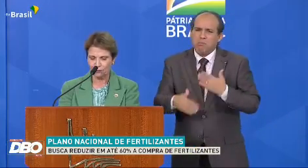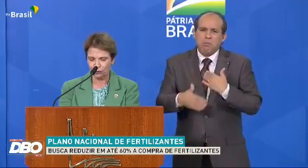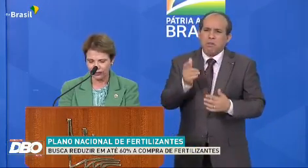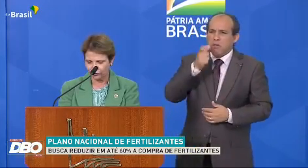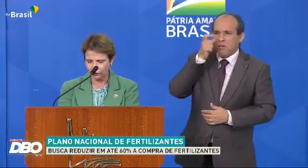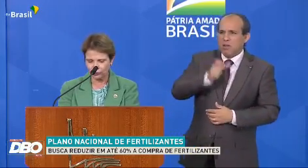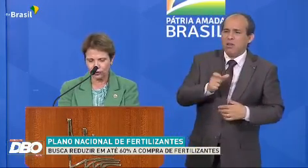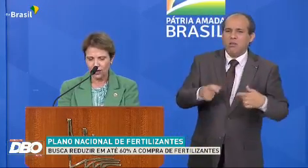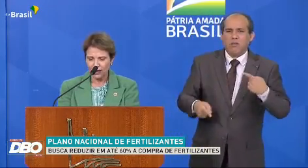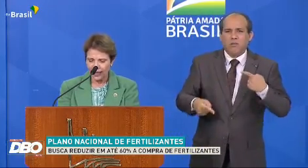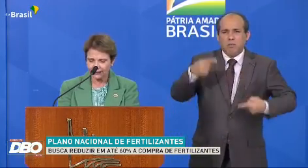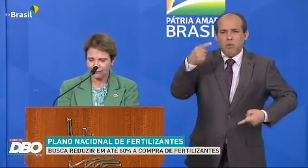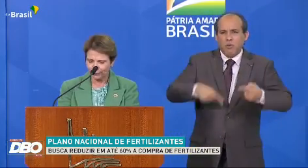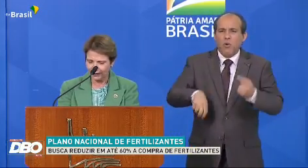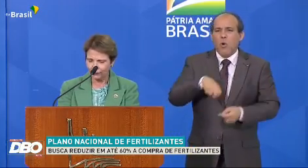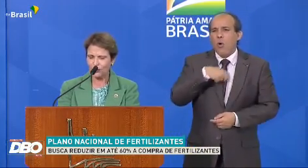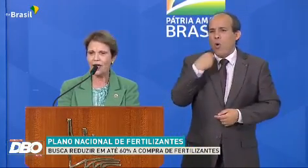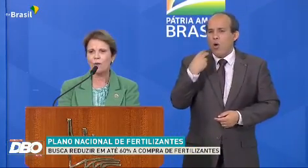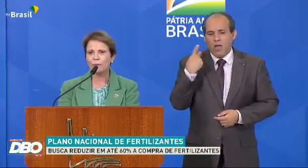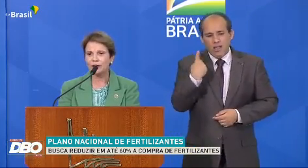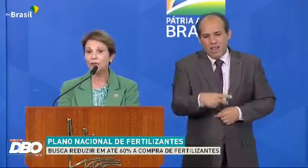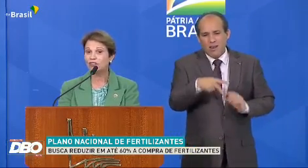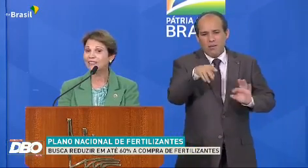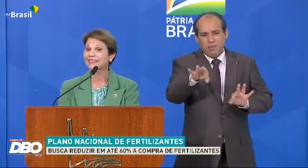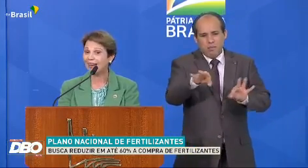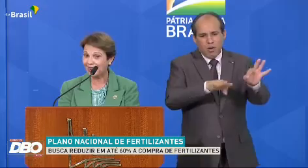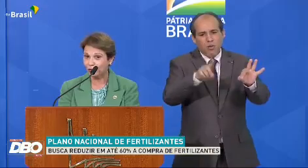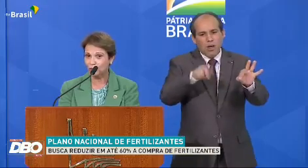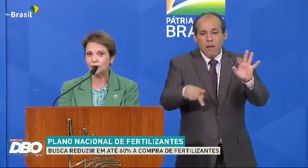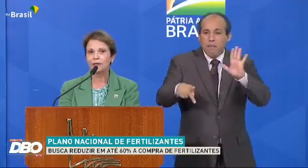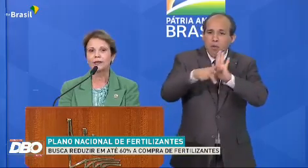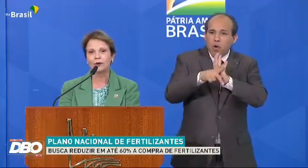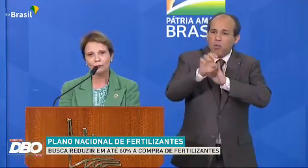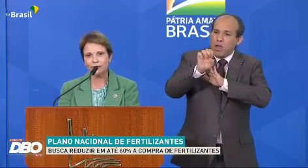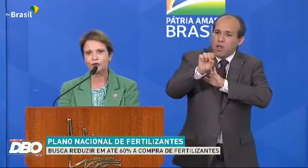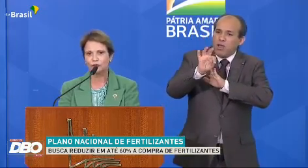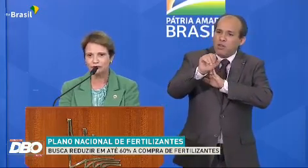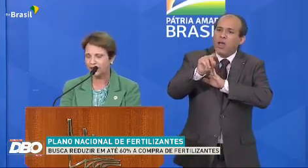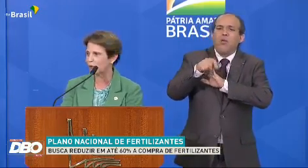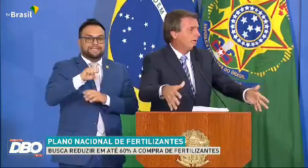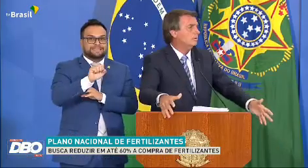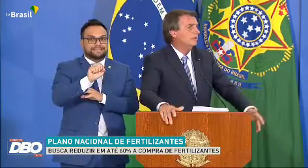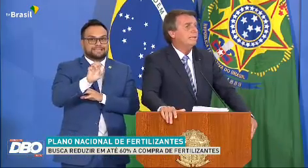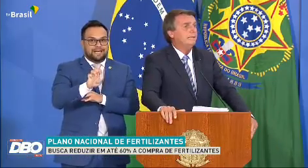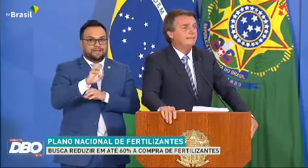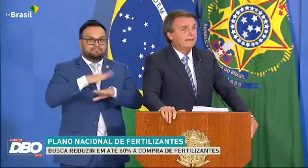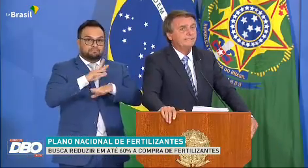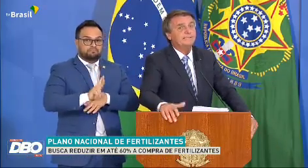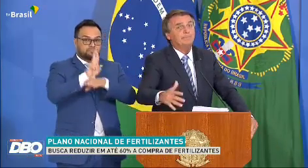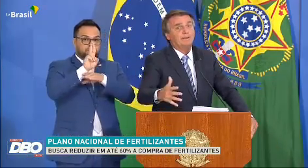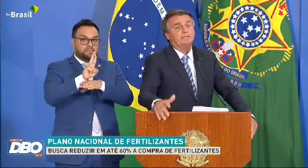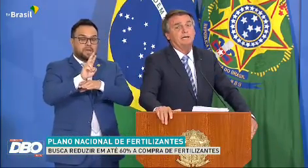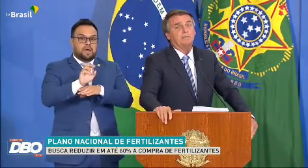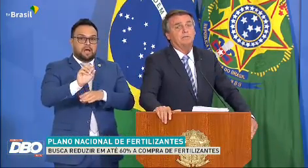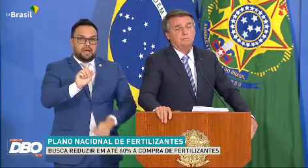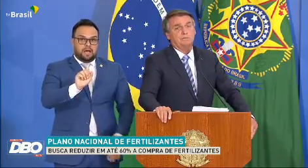interesses políticos. Esse plano é um plano de Estado e não um plano de governo. Agora ele nasce e